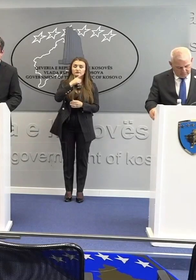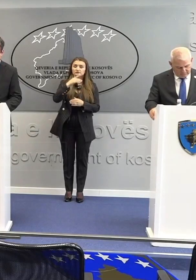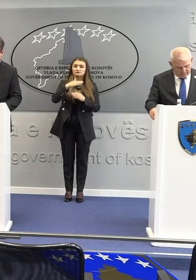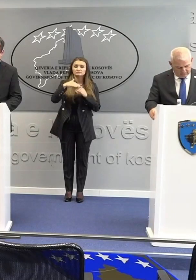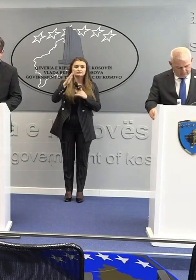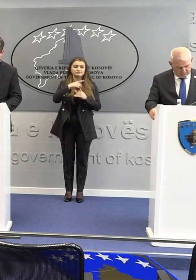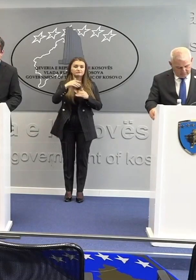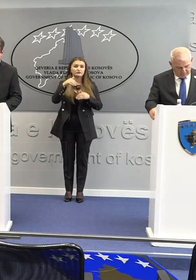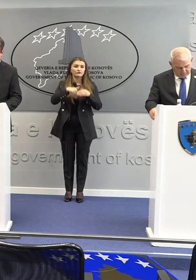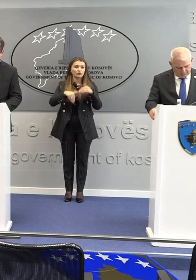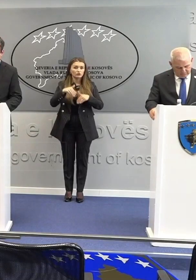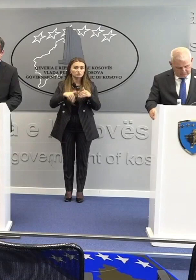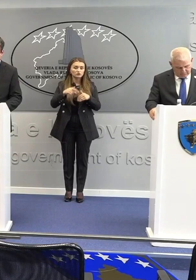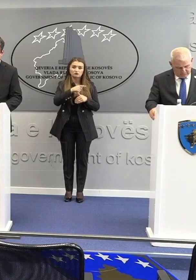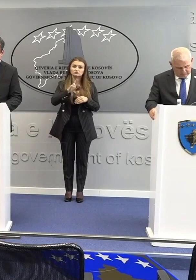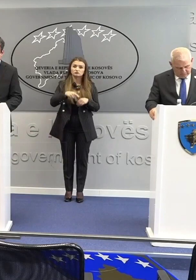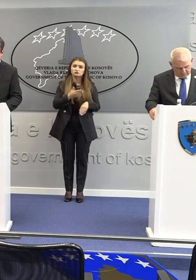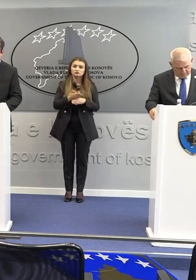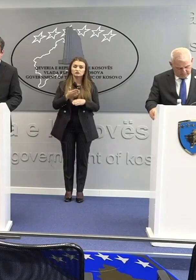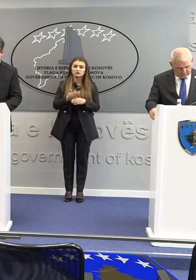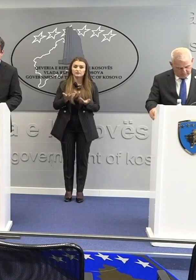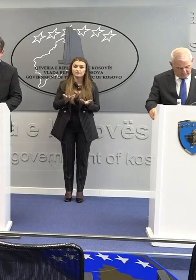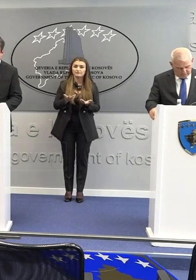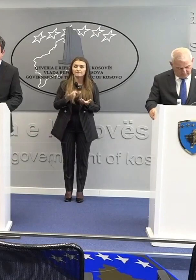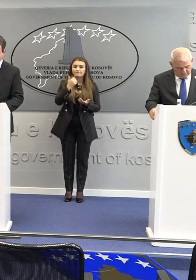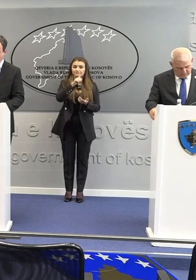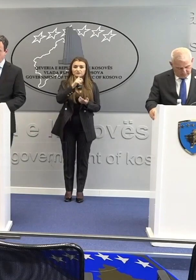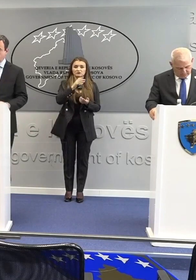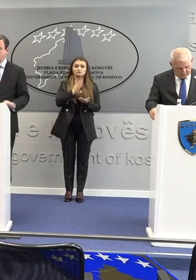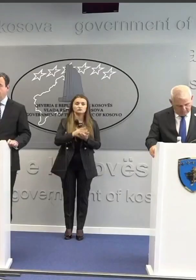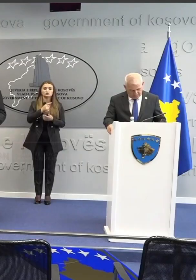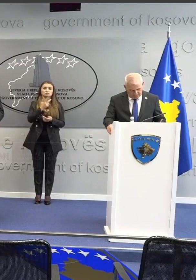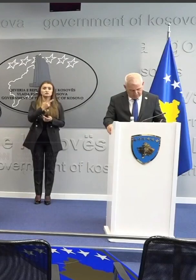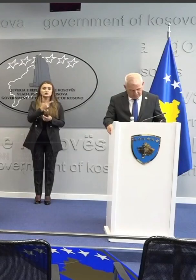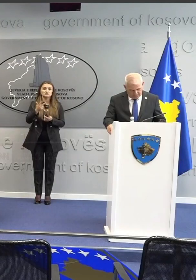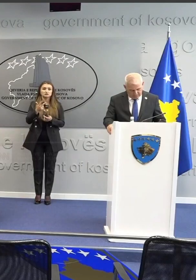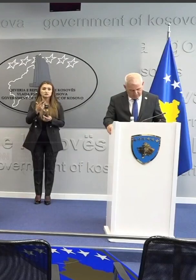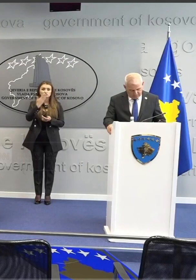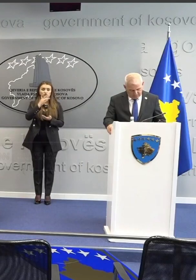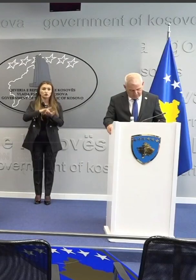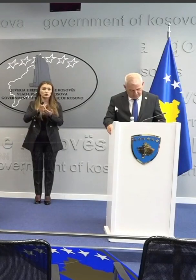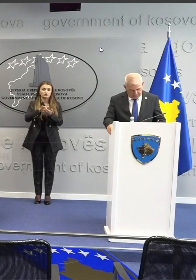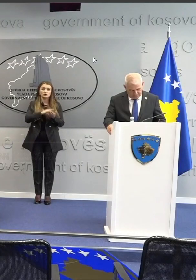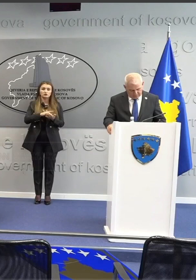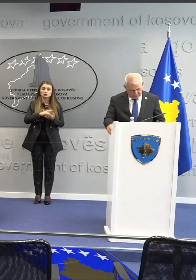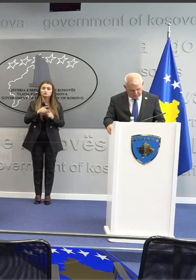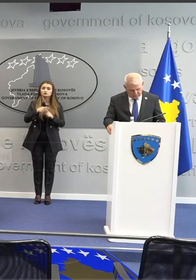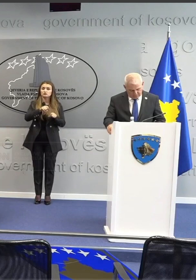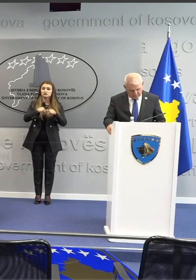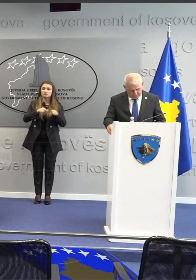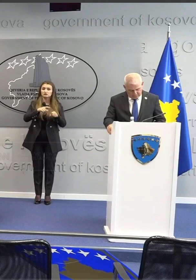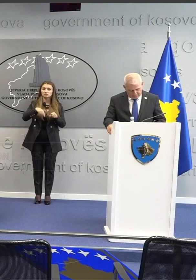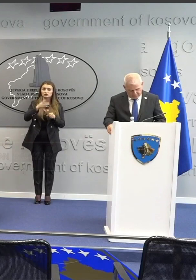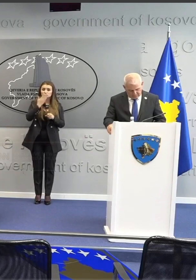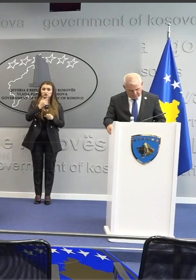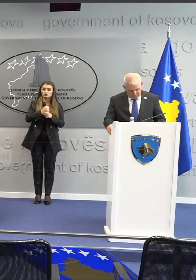ose kundër largimit të kryetarve shqiptar atje, për shkak që 33 shkolla, do me thënë, nuk kam pranuar, 33 drejtorit shkollave nuk kam pranuar